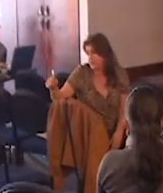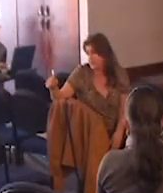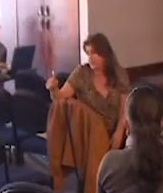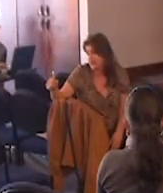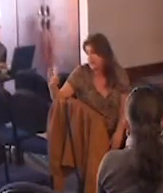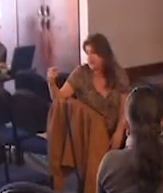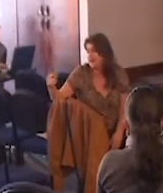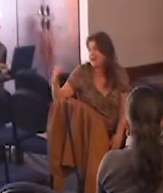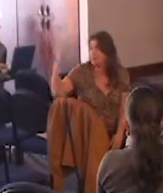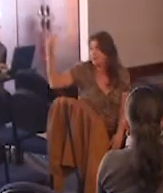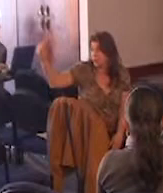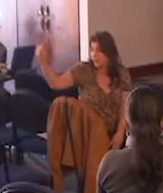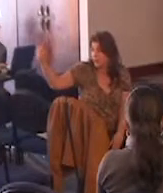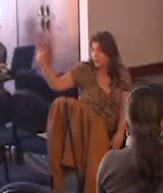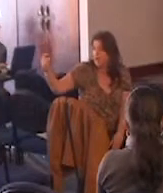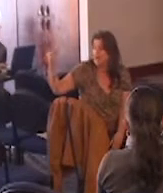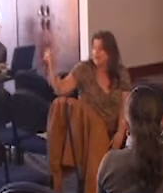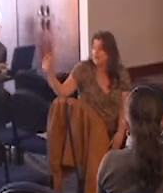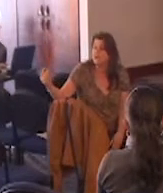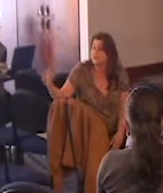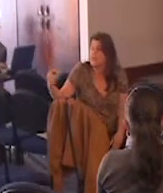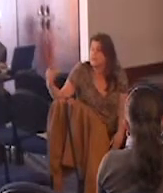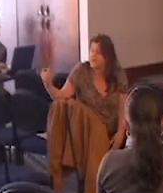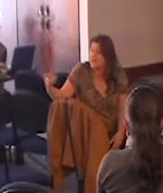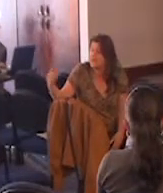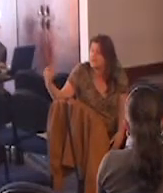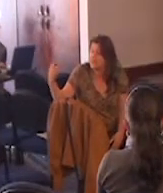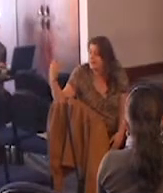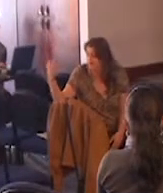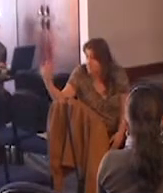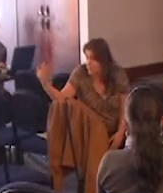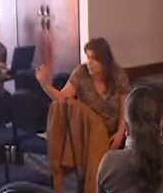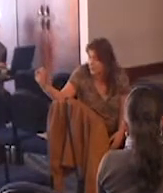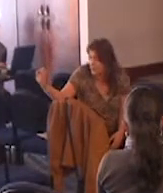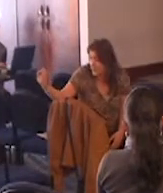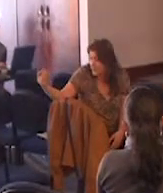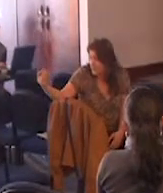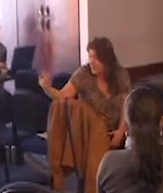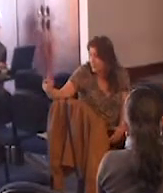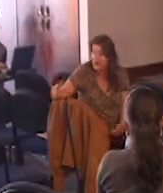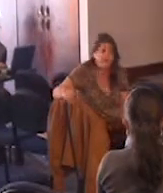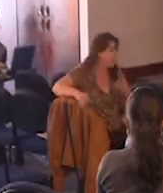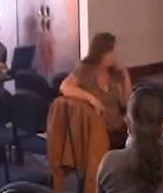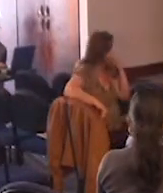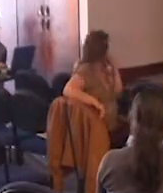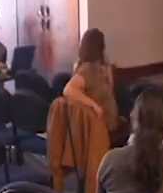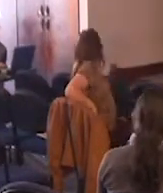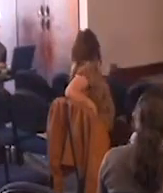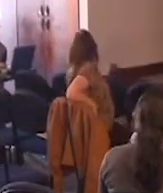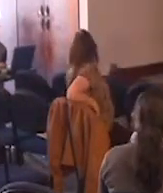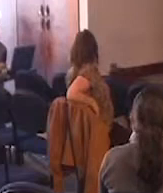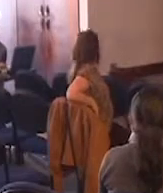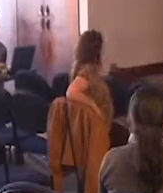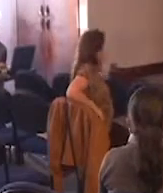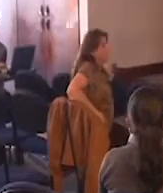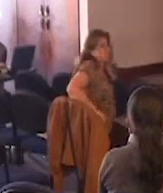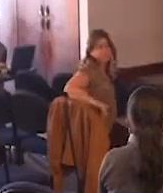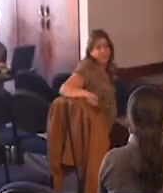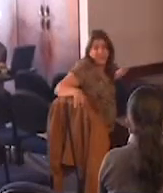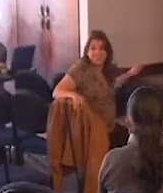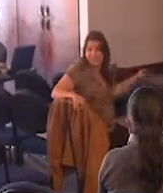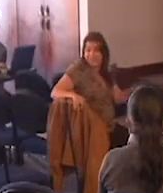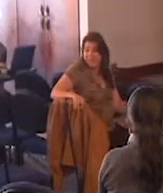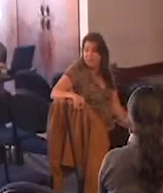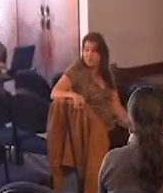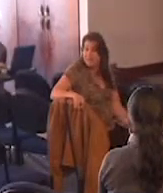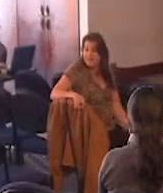no es de la persona con discapacidad, es del otro, es del otro que tiene la capacidad de responder. Y otra cosita que decía